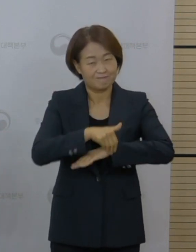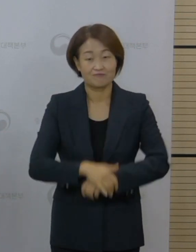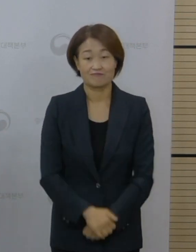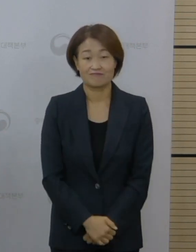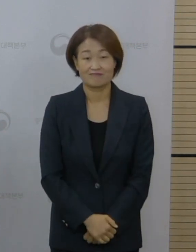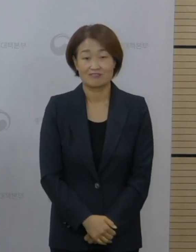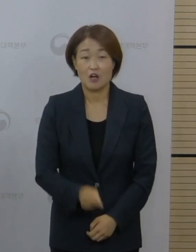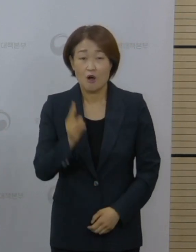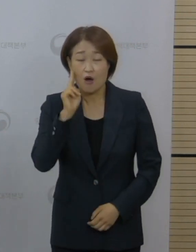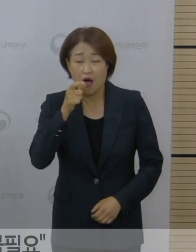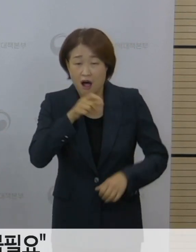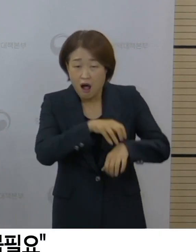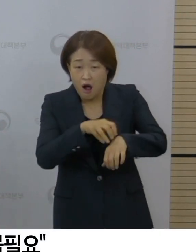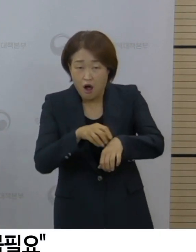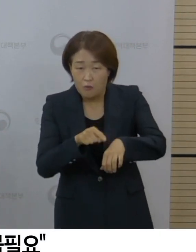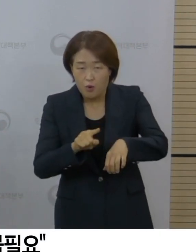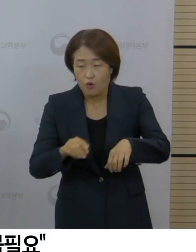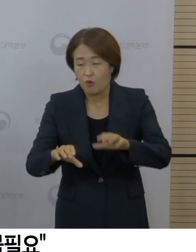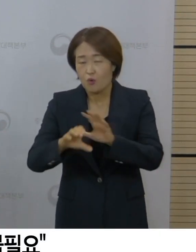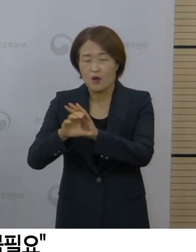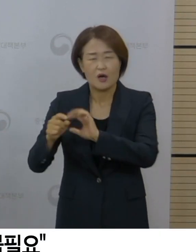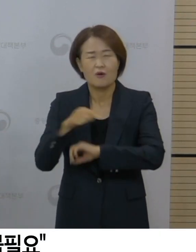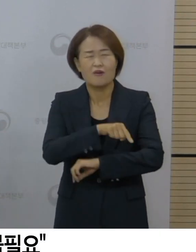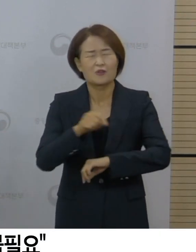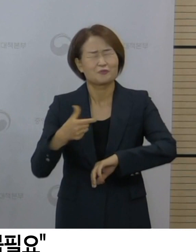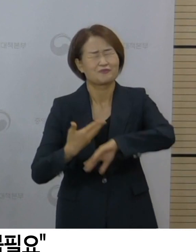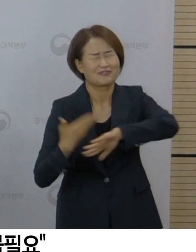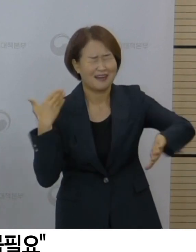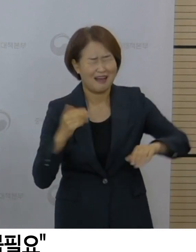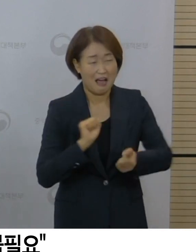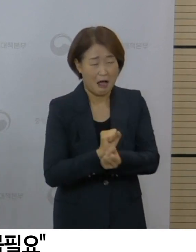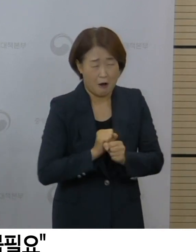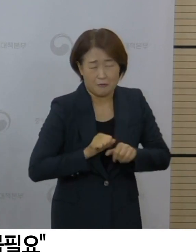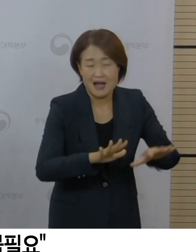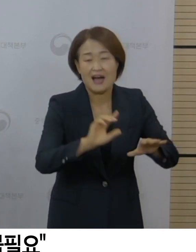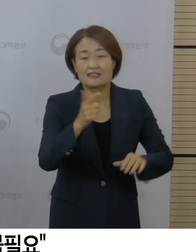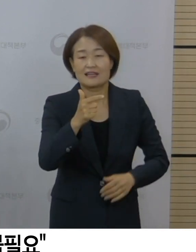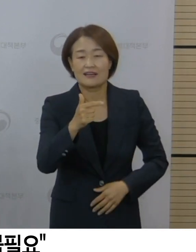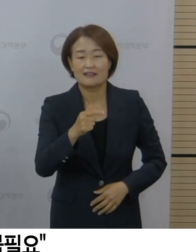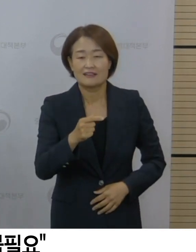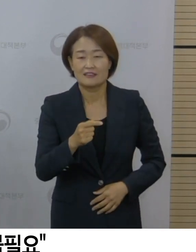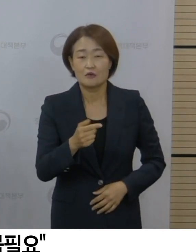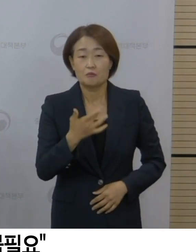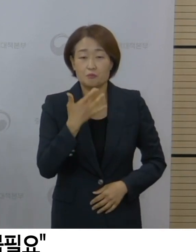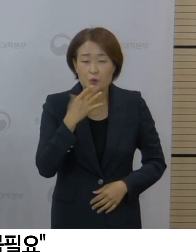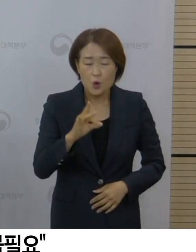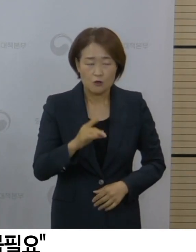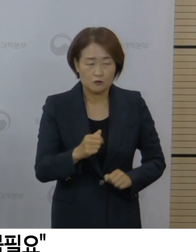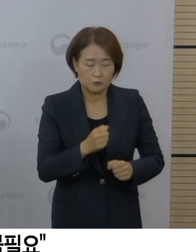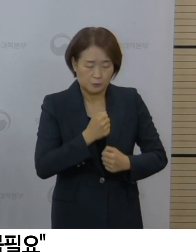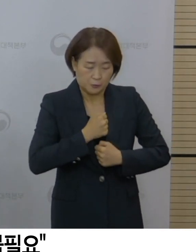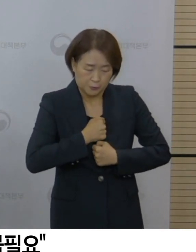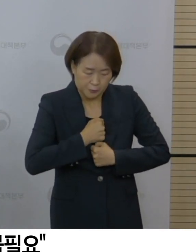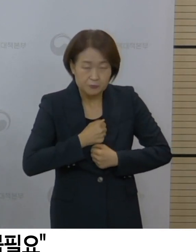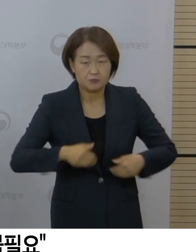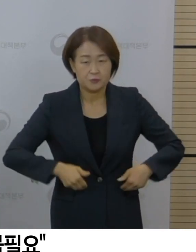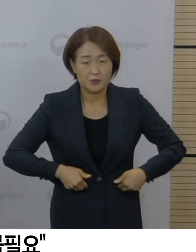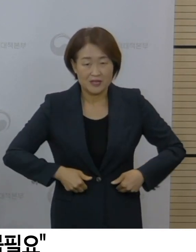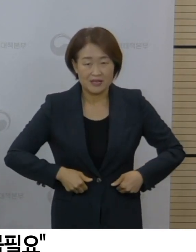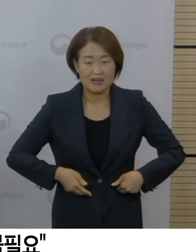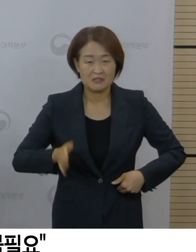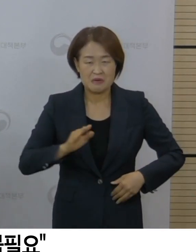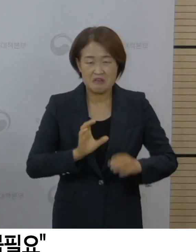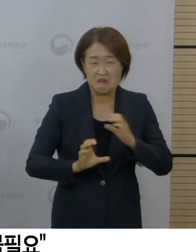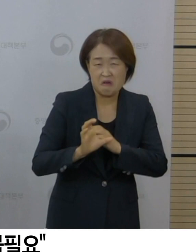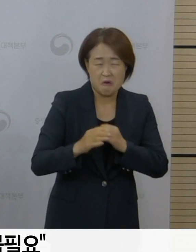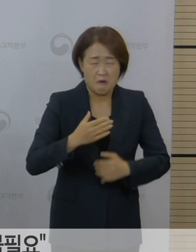원숭이 두창은 코로나19와는 달리 전파력이 높지 않습니다. 충분한 경계는 필요하지만 과도한 불안감은